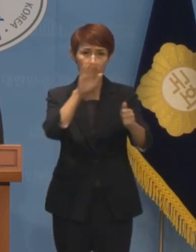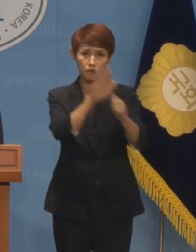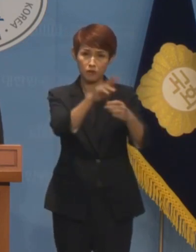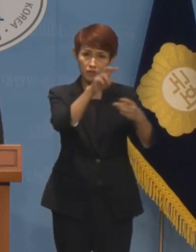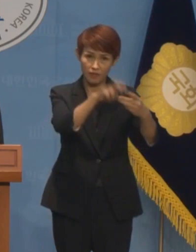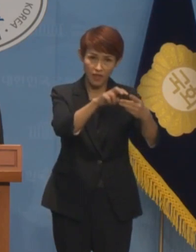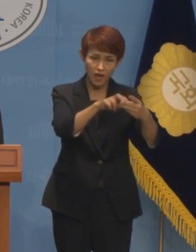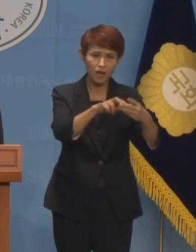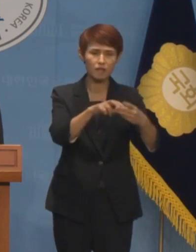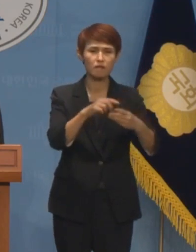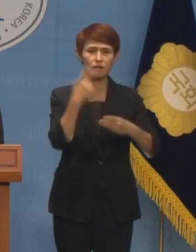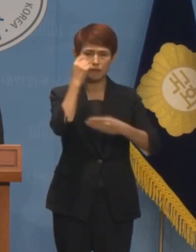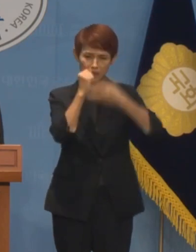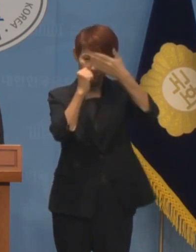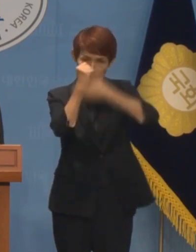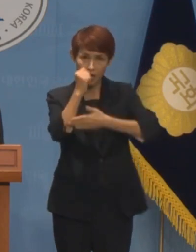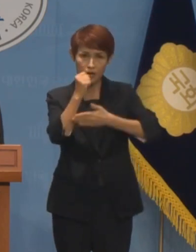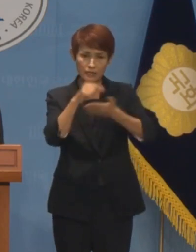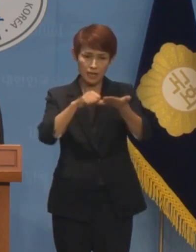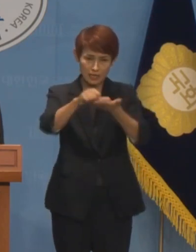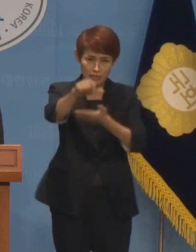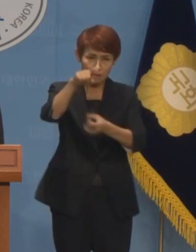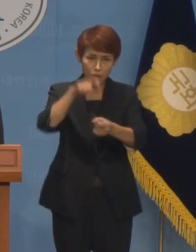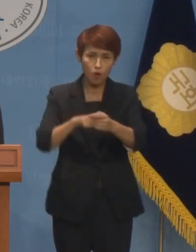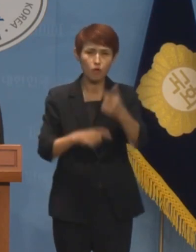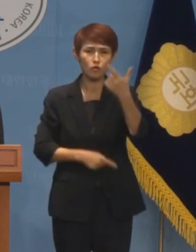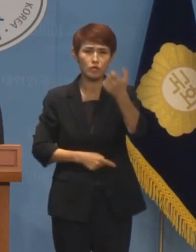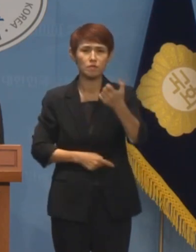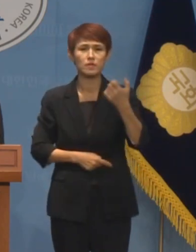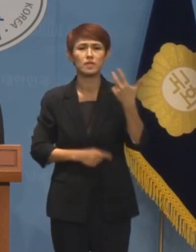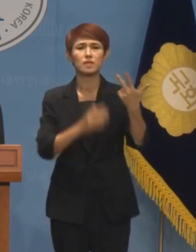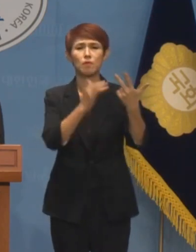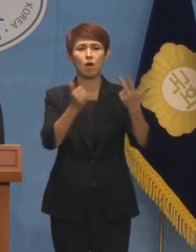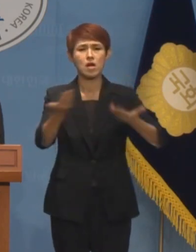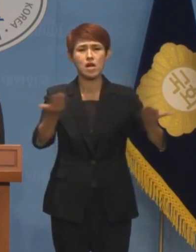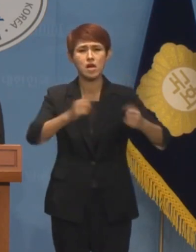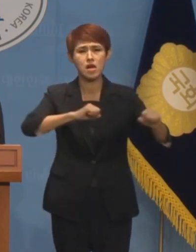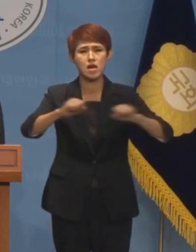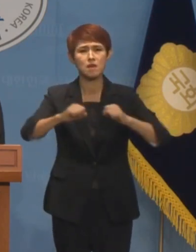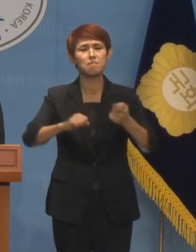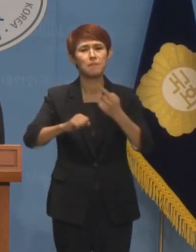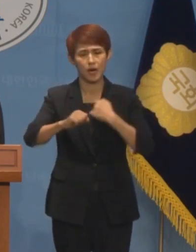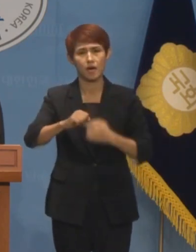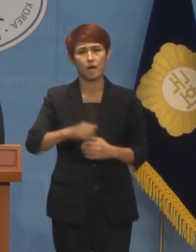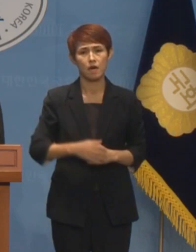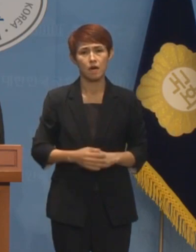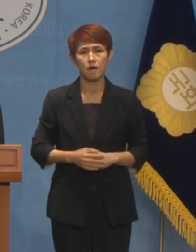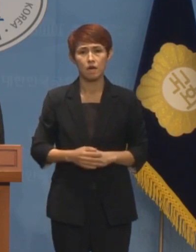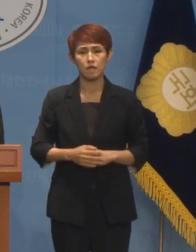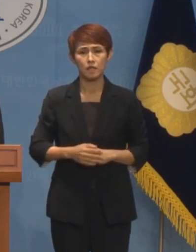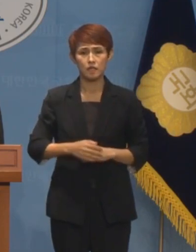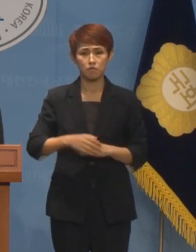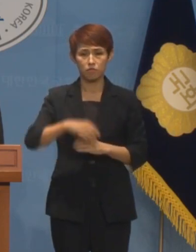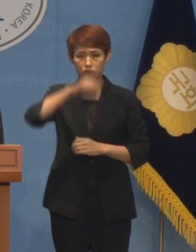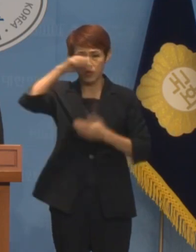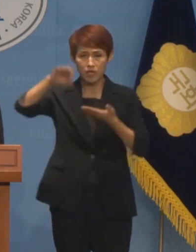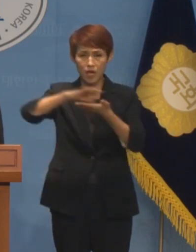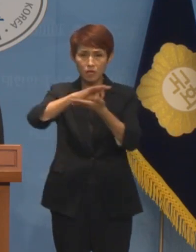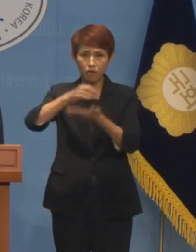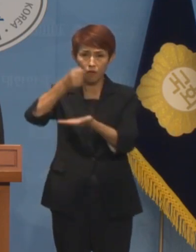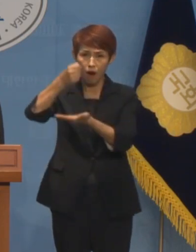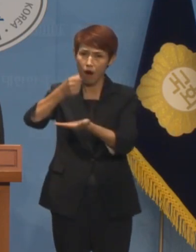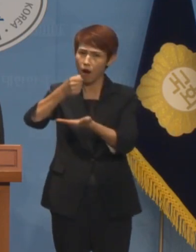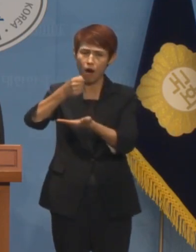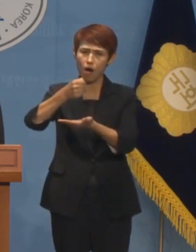삭제 지원만도 67명의 인력을 운영했던 경험을 보면 현재 잡아둔 예산 규모로 감당할